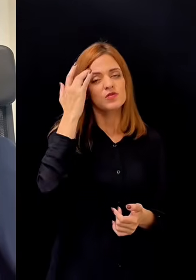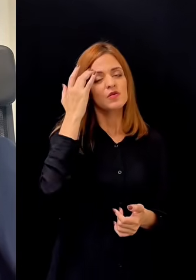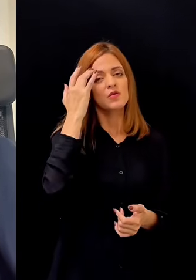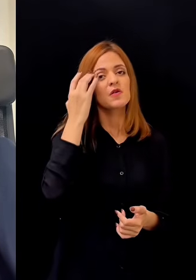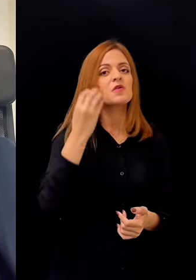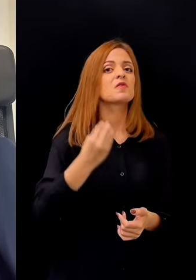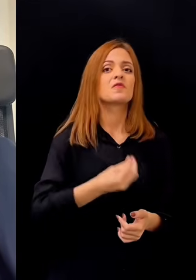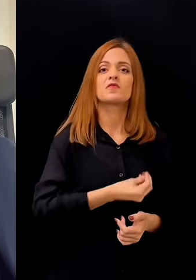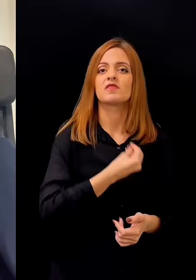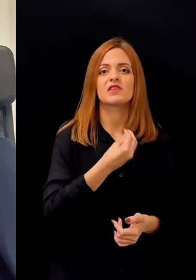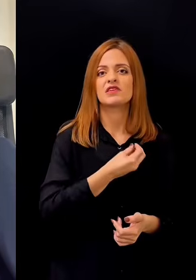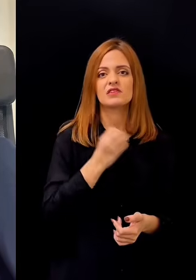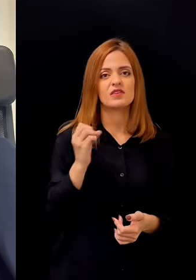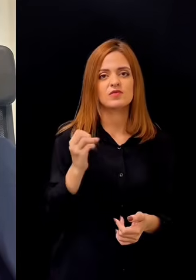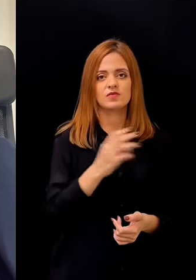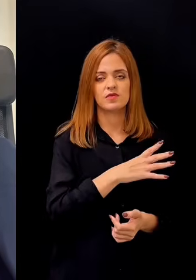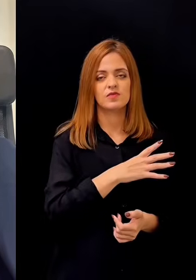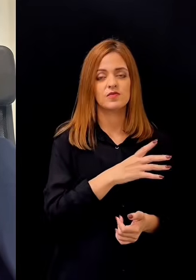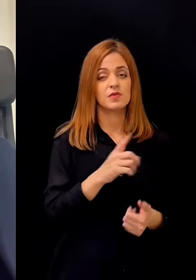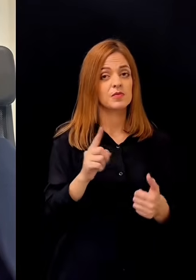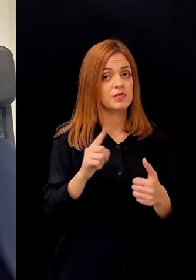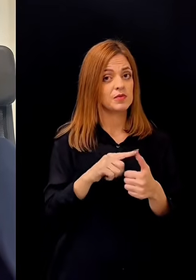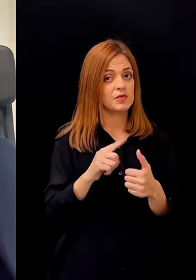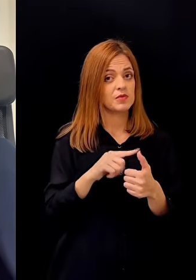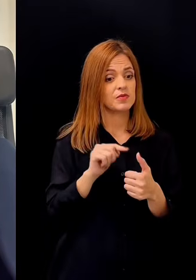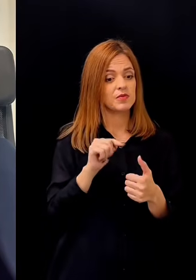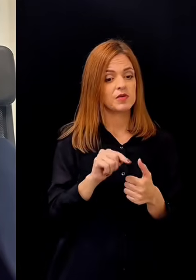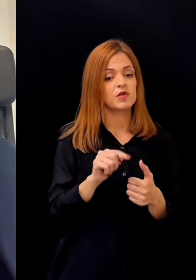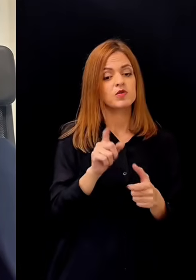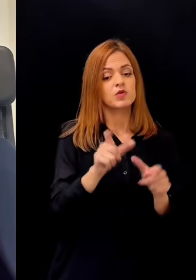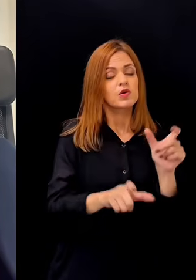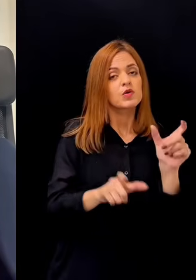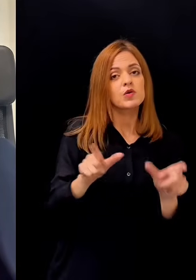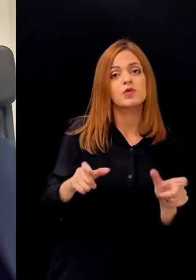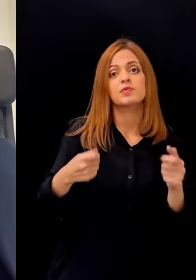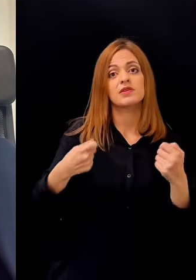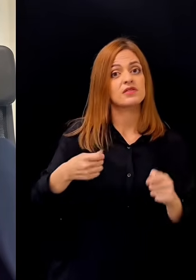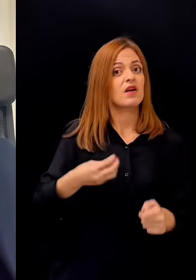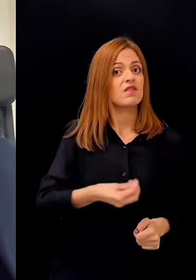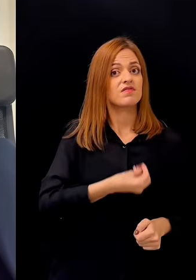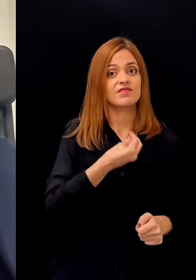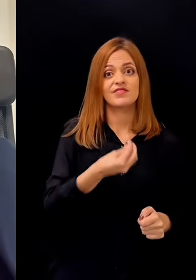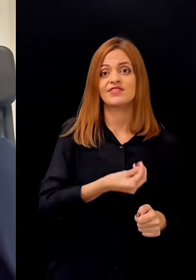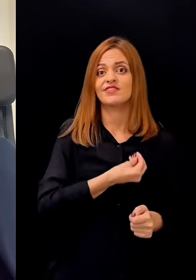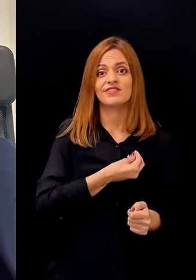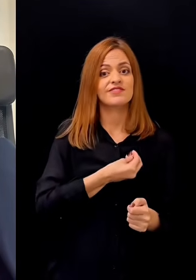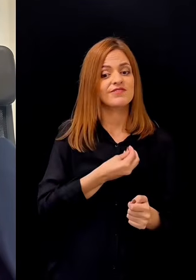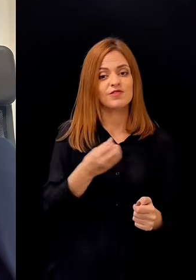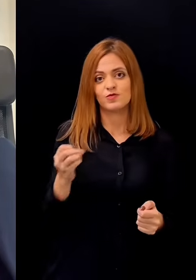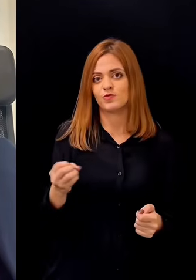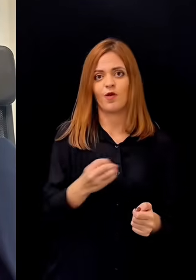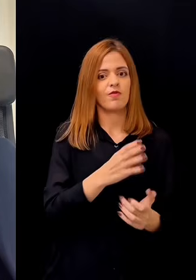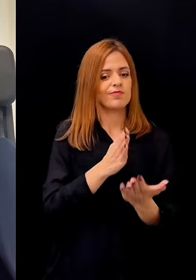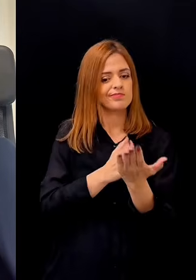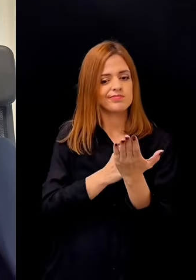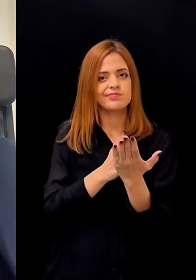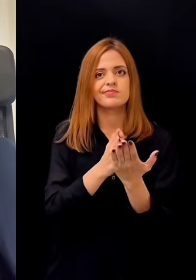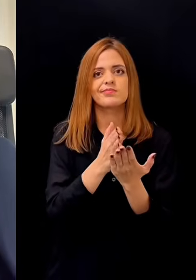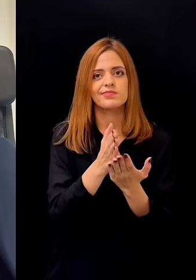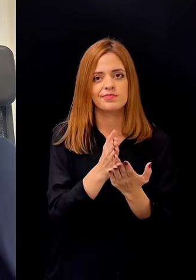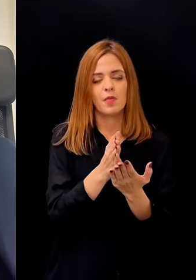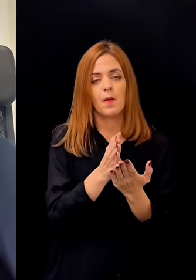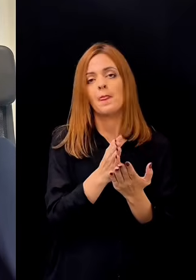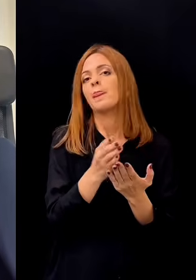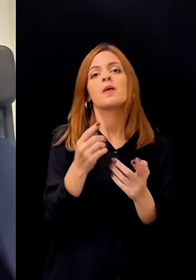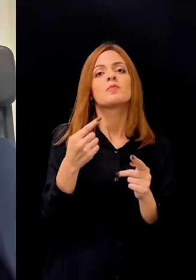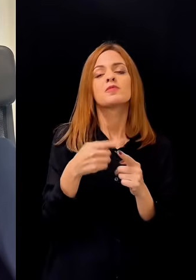Em outras palavras, primeira vez Jesus falou assim, olha, todo mundo tem que nascer de novo. Todo mundo tem que nascer de novo. Porque